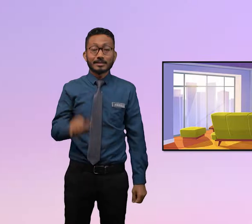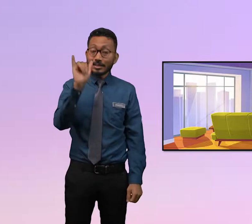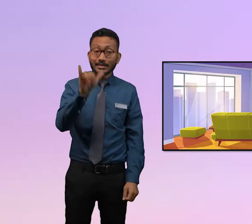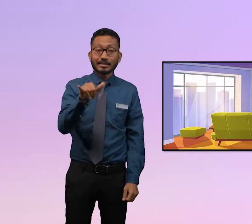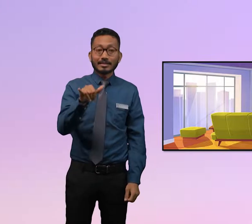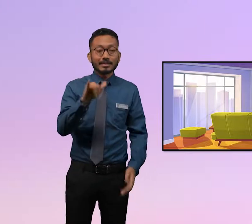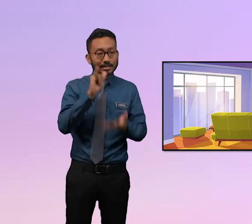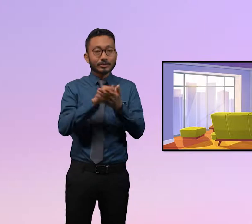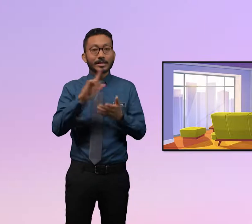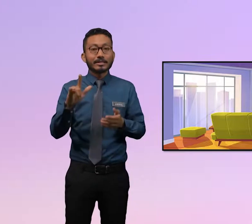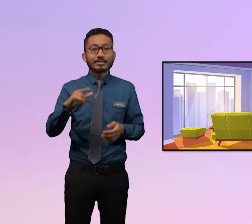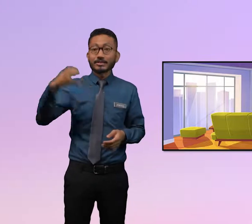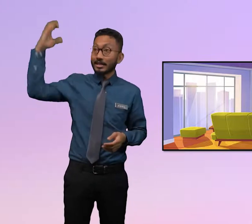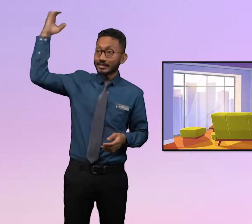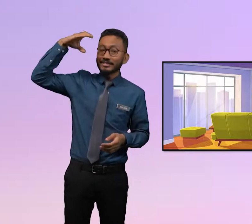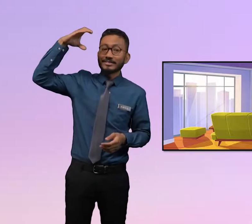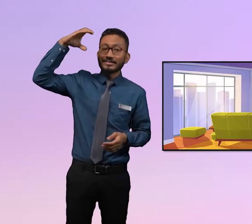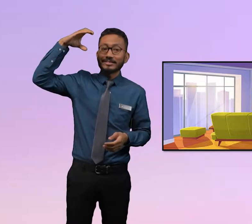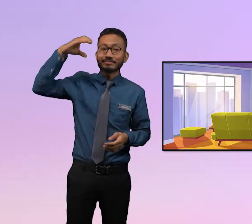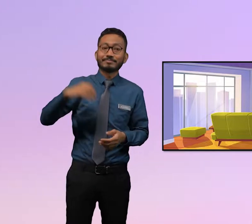Ya, itulah cahaya.